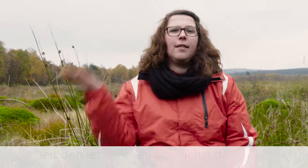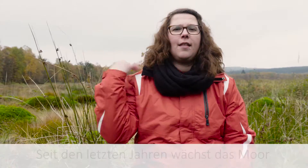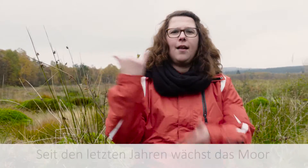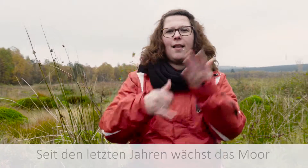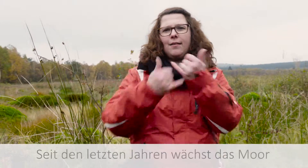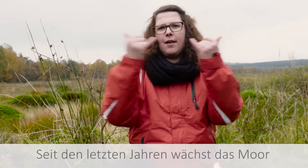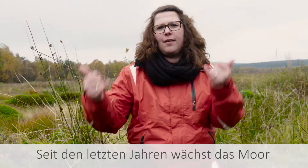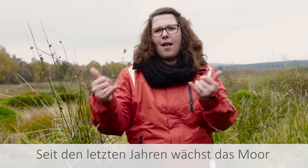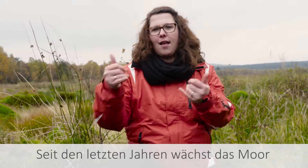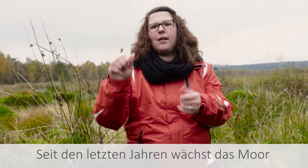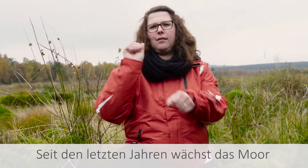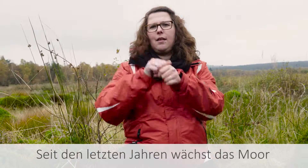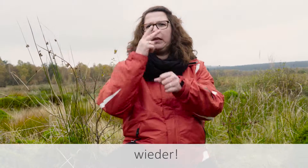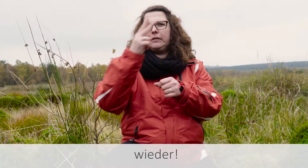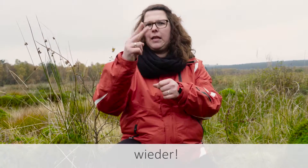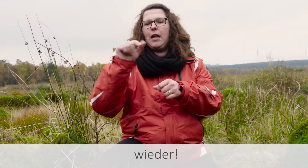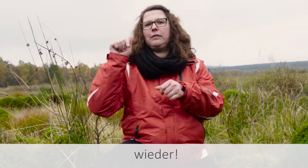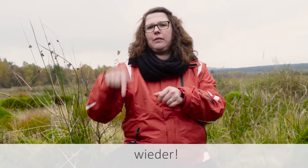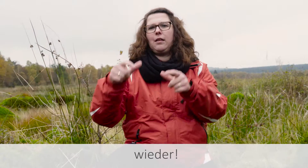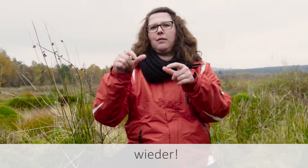Seit den letzten Jahren wächst das Moor wieder.